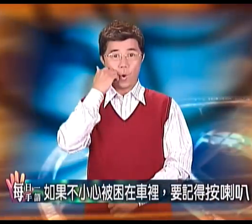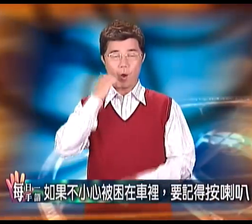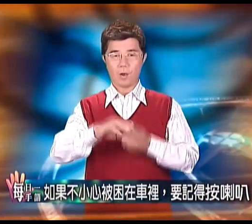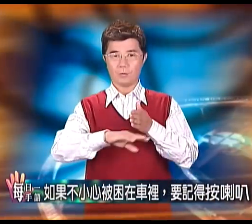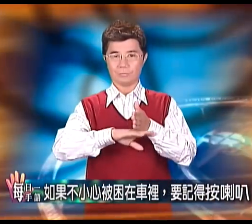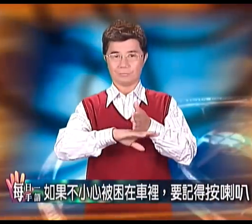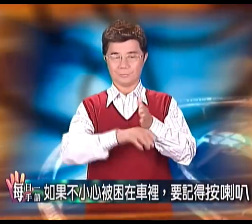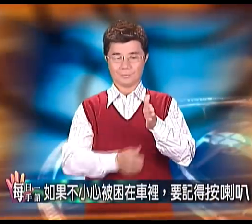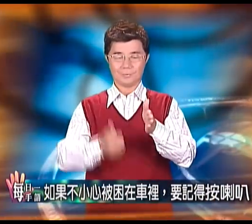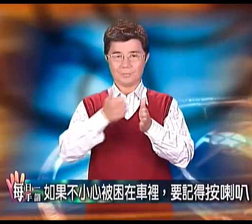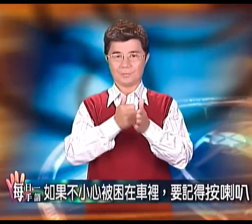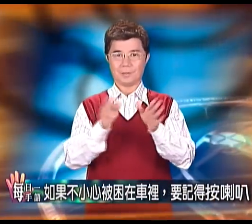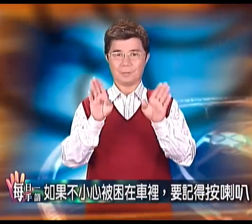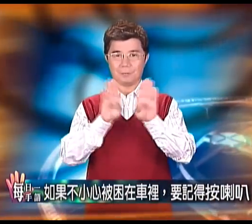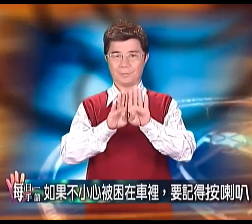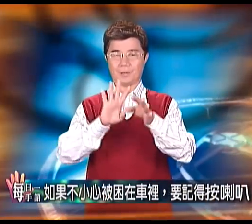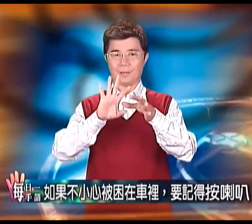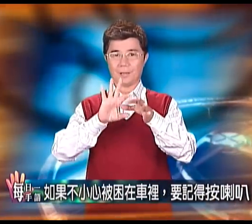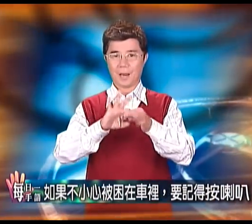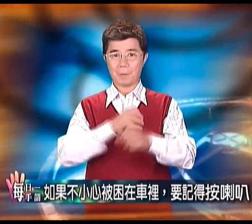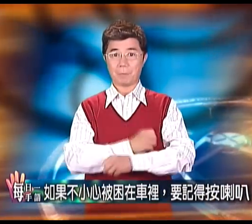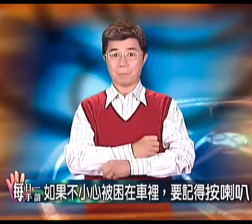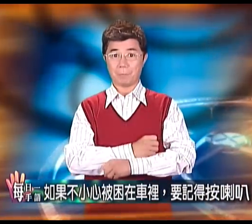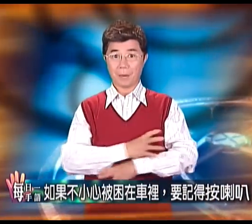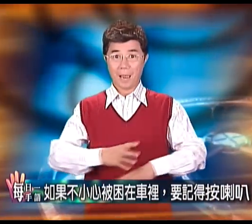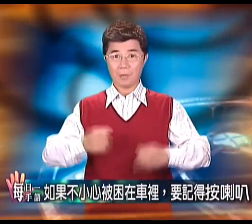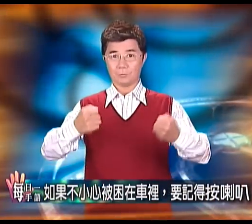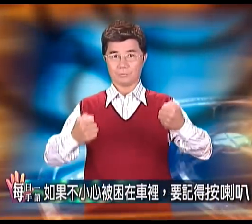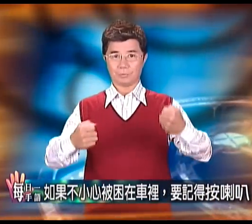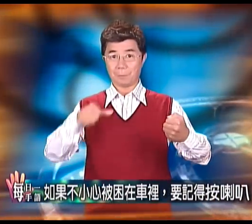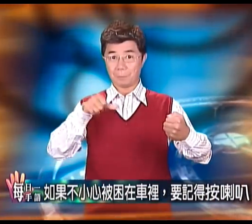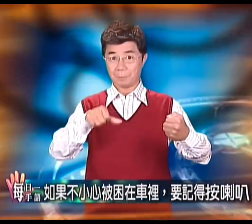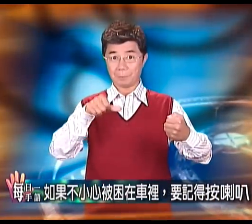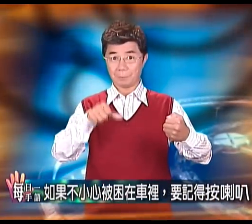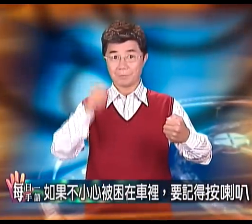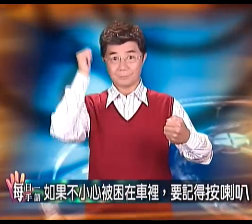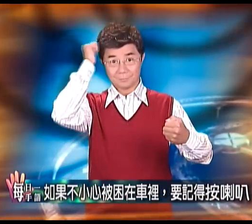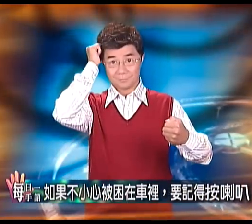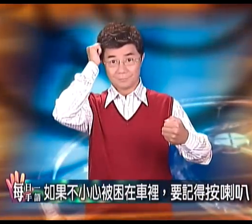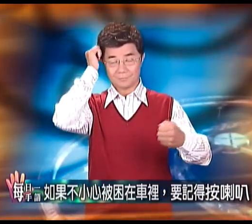不小心被困在车里，要记得按喇叭。